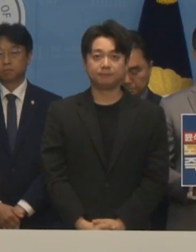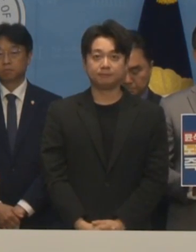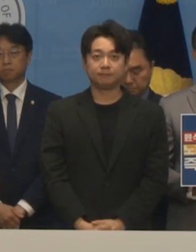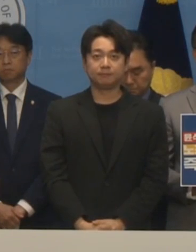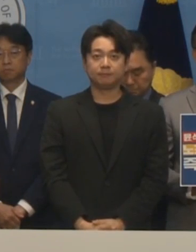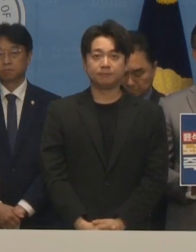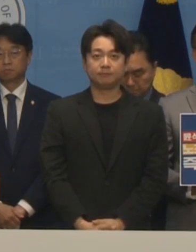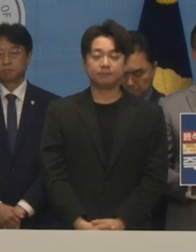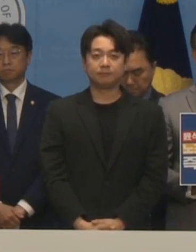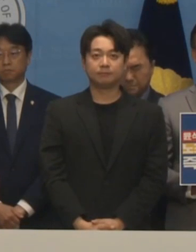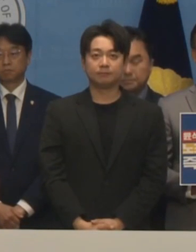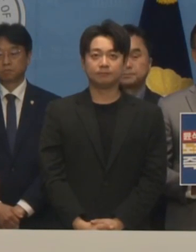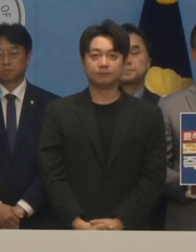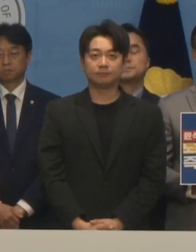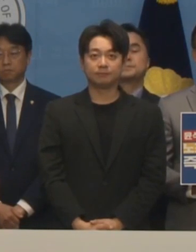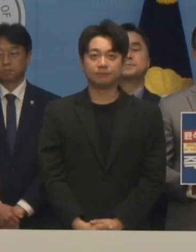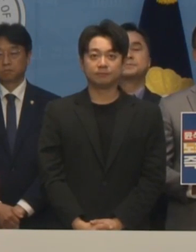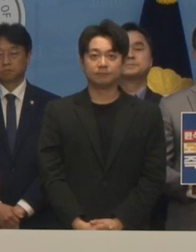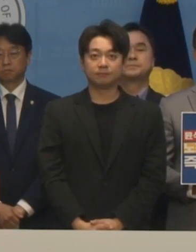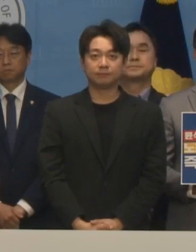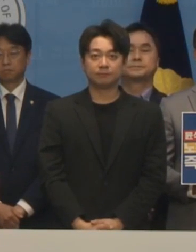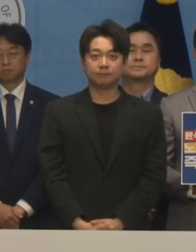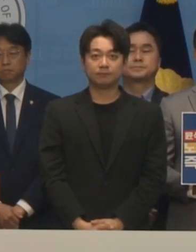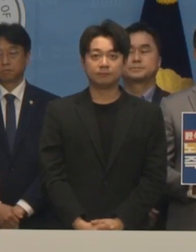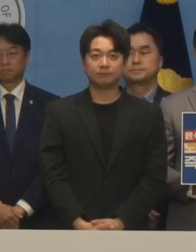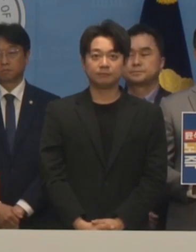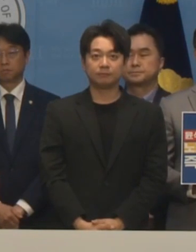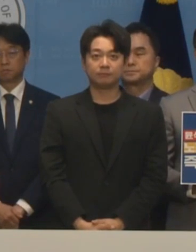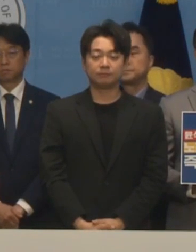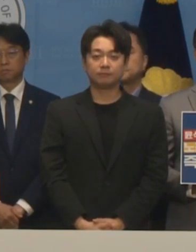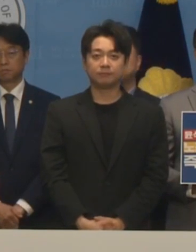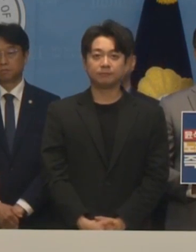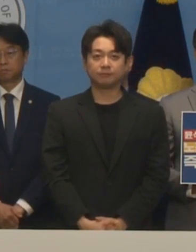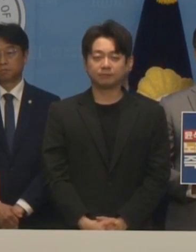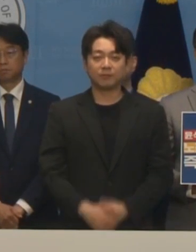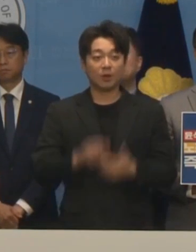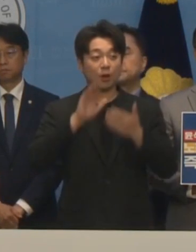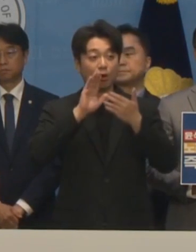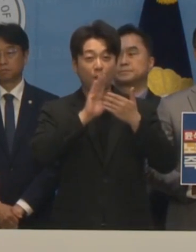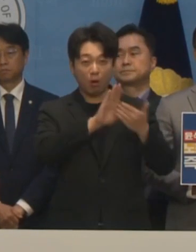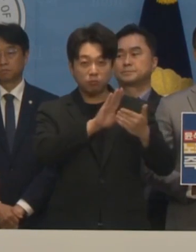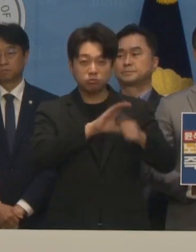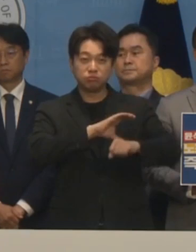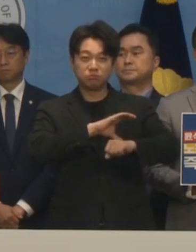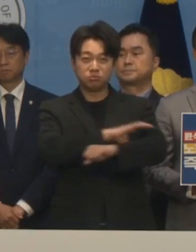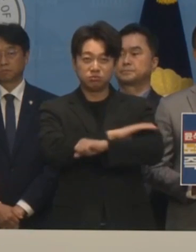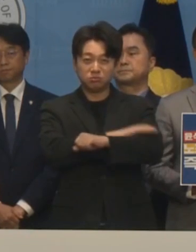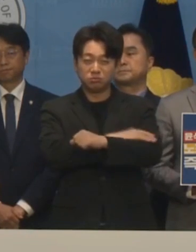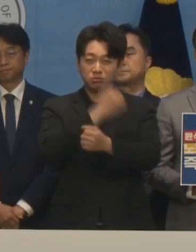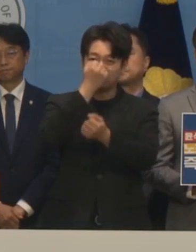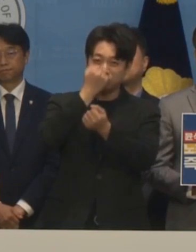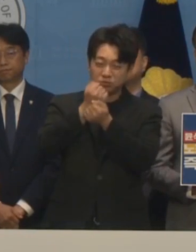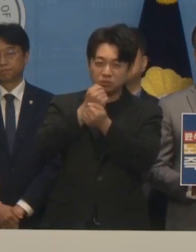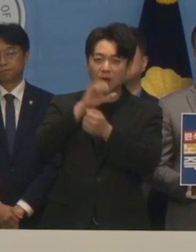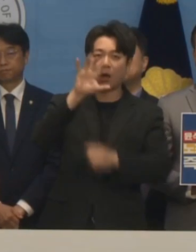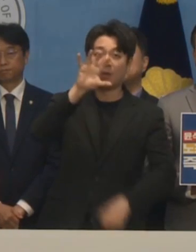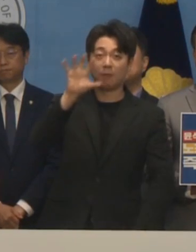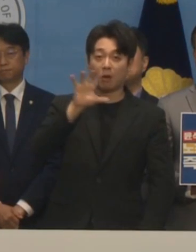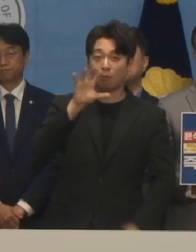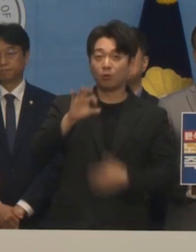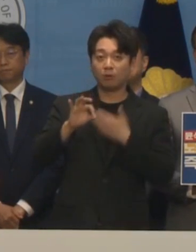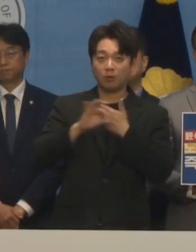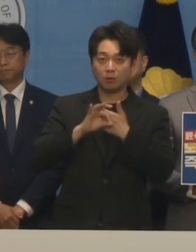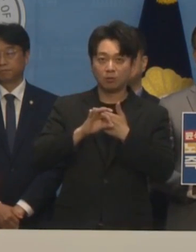거부권의 이 잘못된 행보가 계속되면 국민들은 더